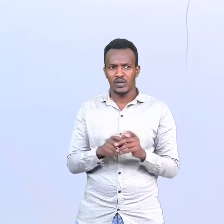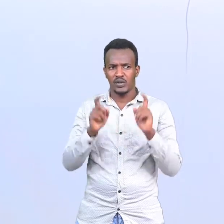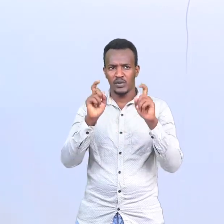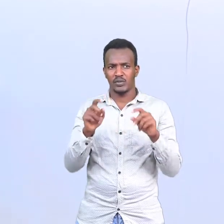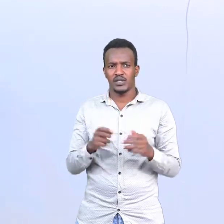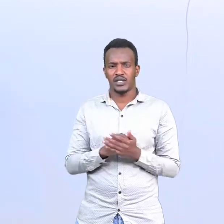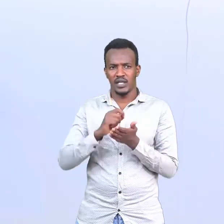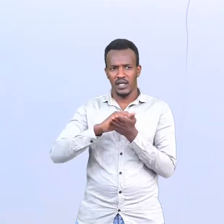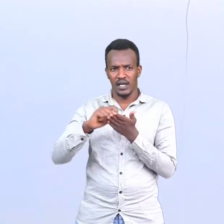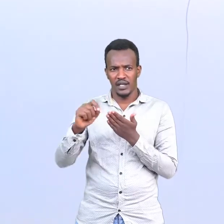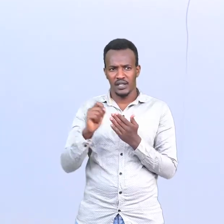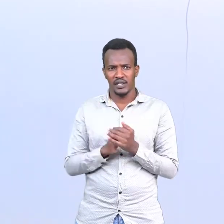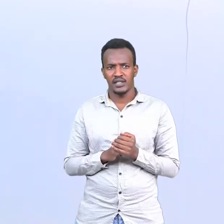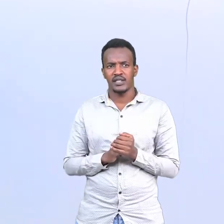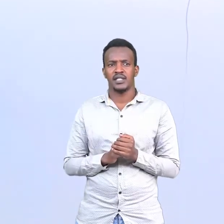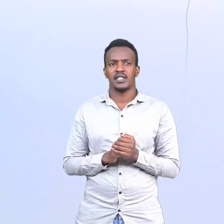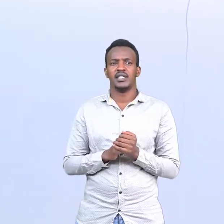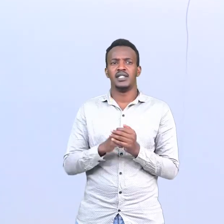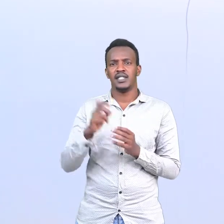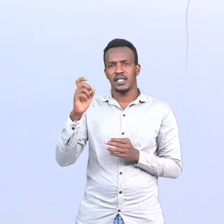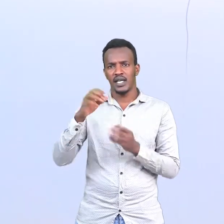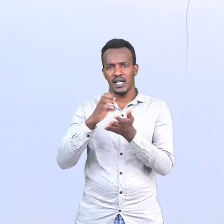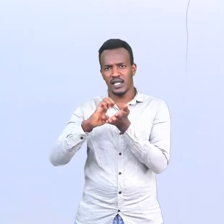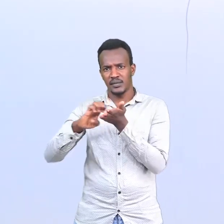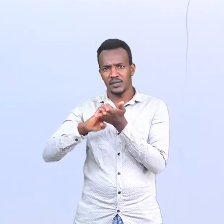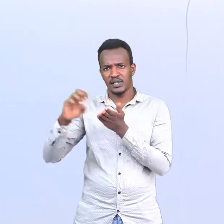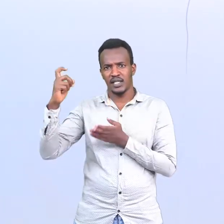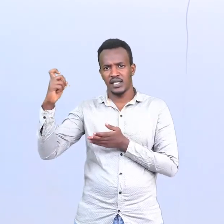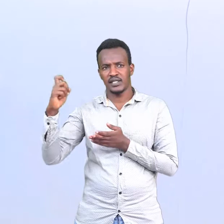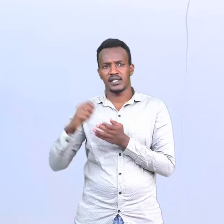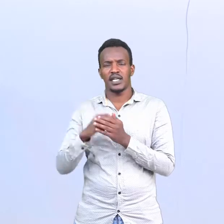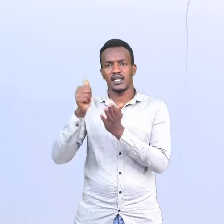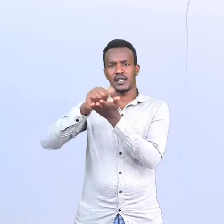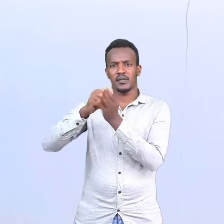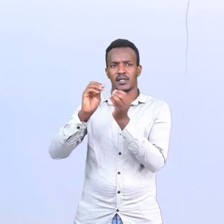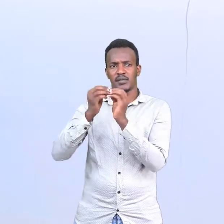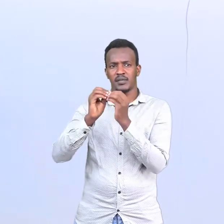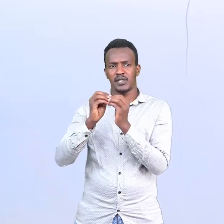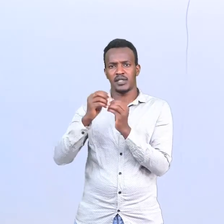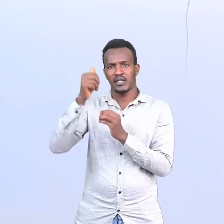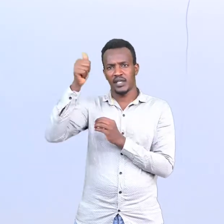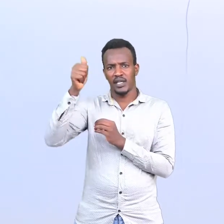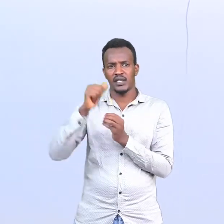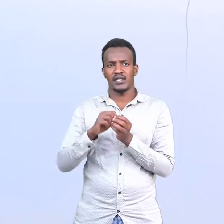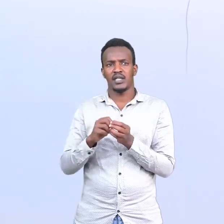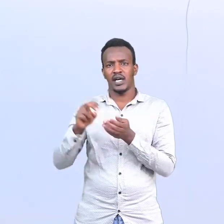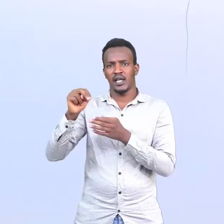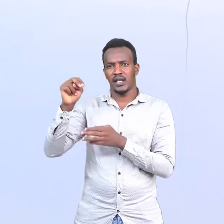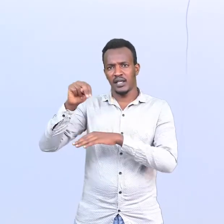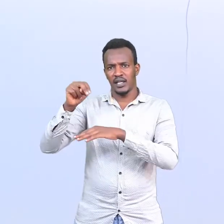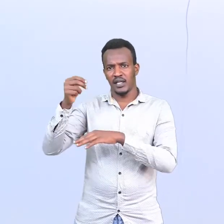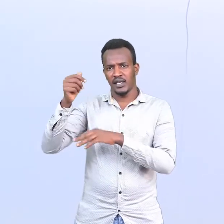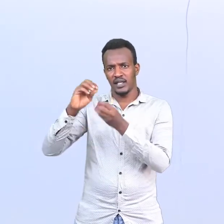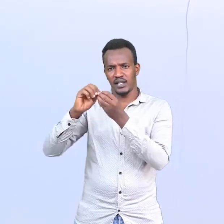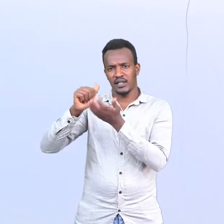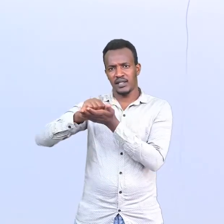qorato elementka magaciisa adiga soo qaadato atomic numberkiisa iyo mass numberkiisana waxa weeye mass numberkiina ee halka atomic numberkuna markaasi waxaan u